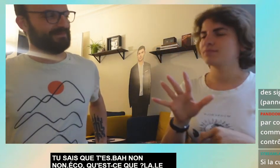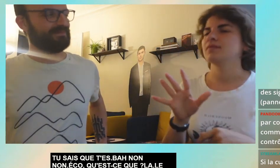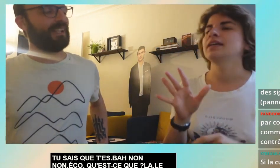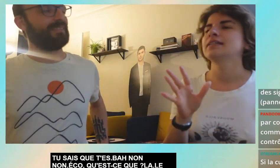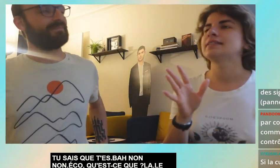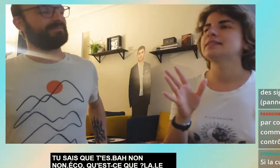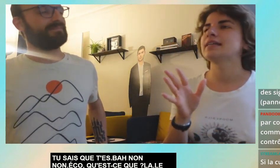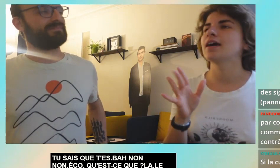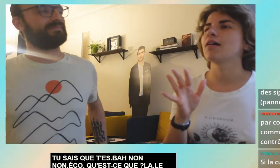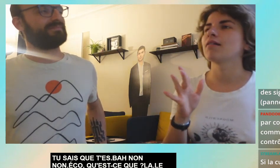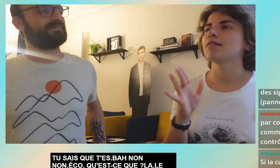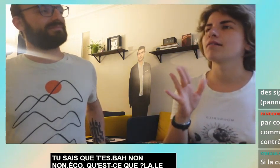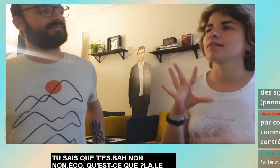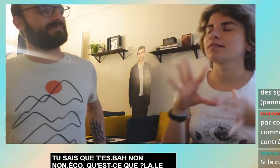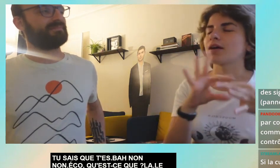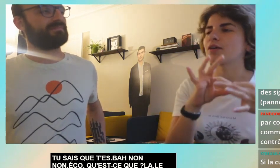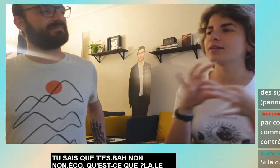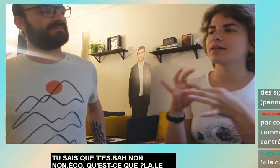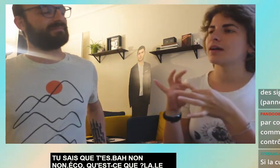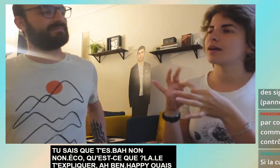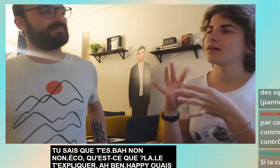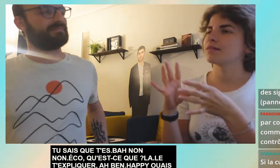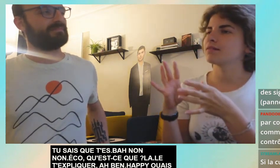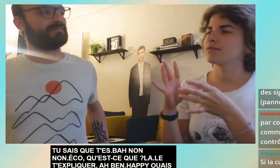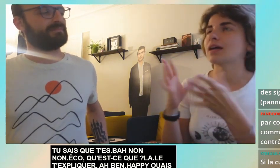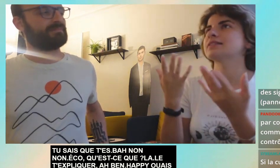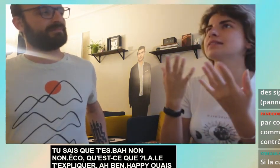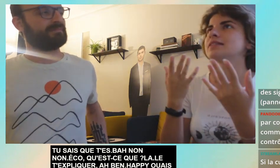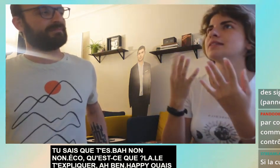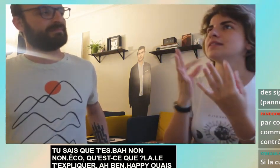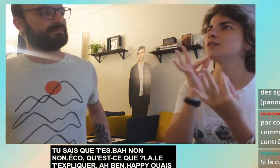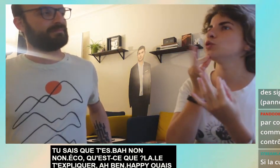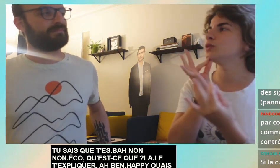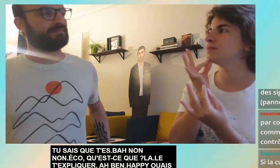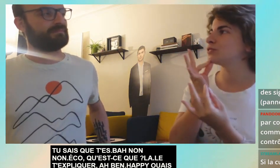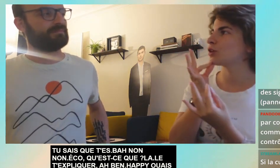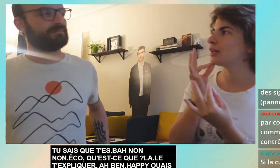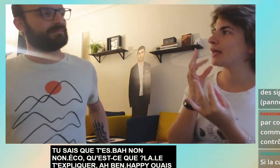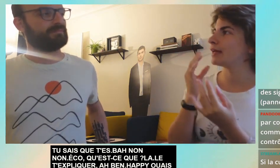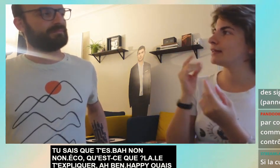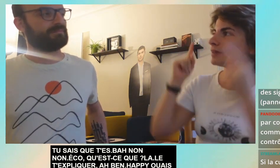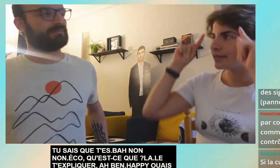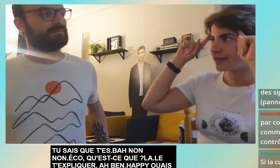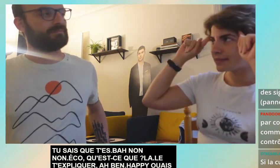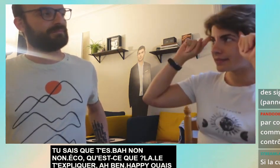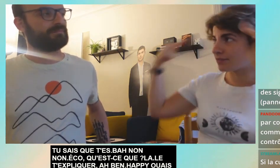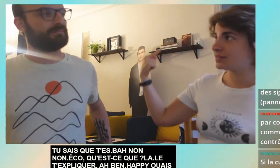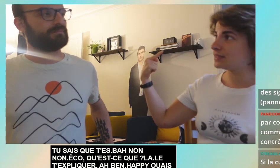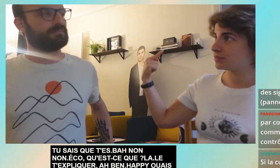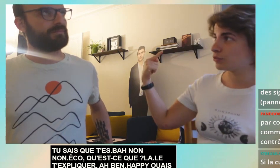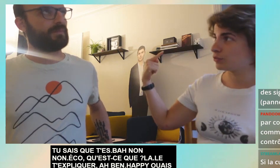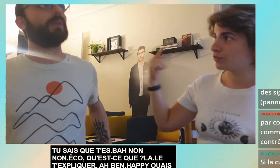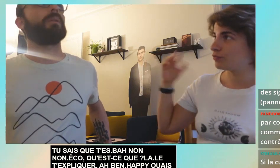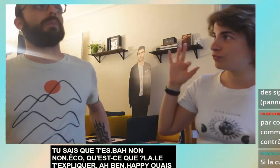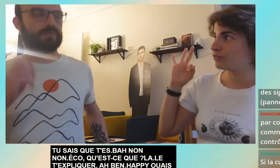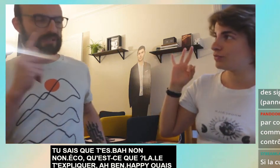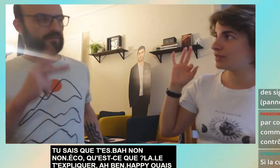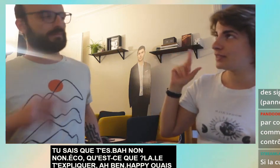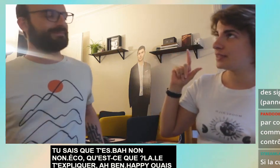Ouais. C'est un lien. Enfin, c'est Michelet et David du Ok.